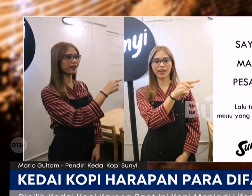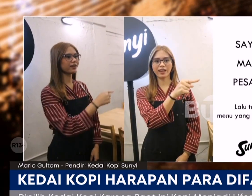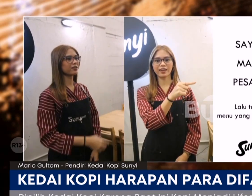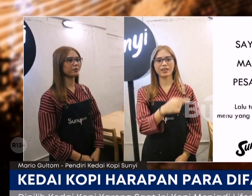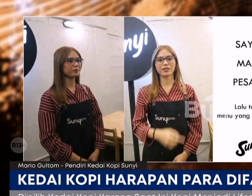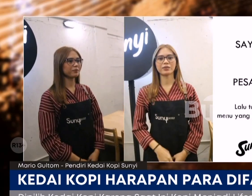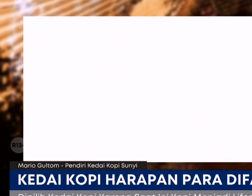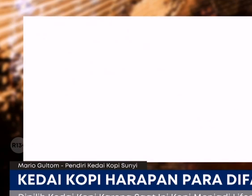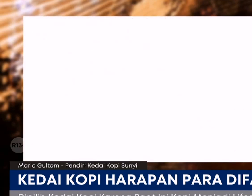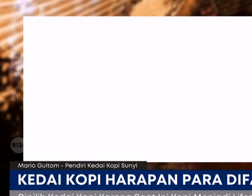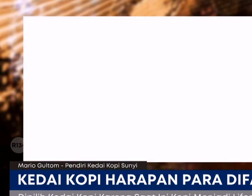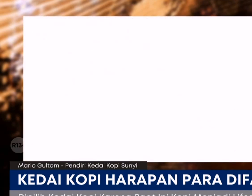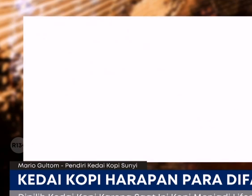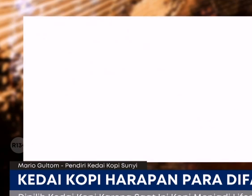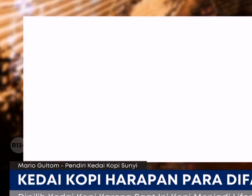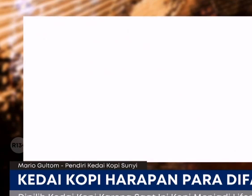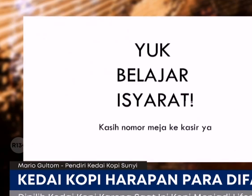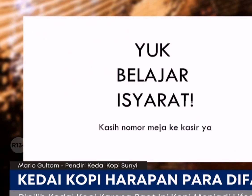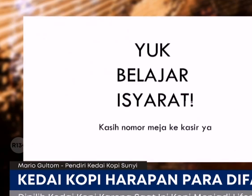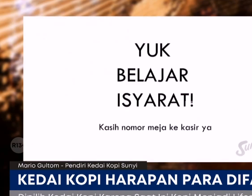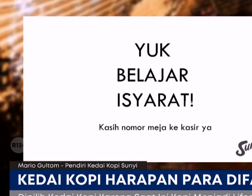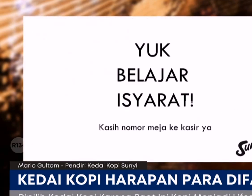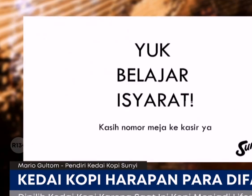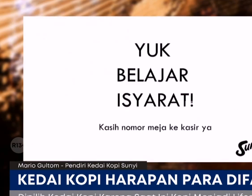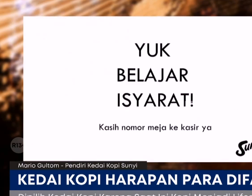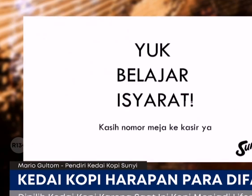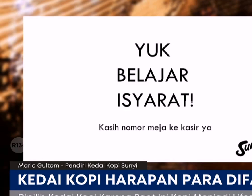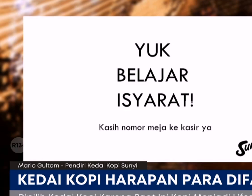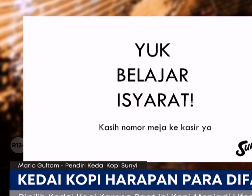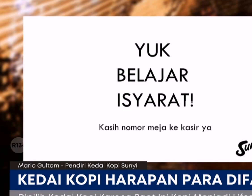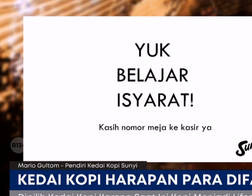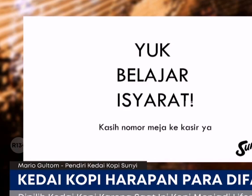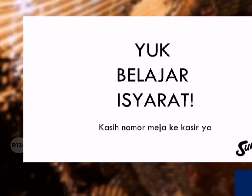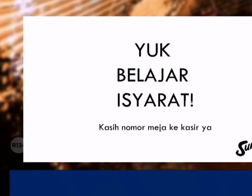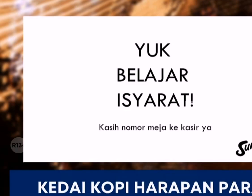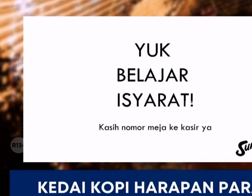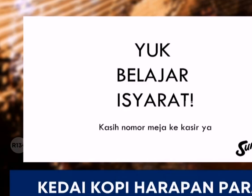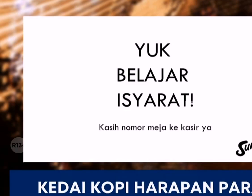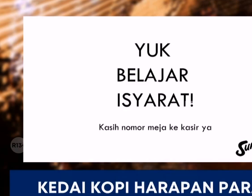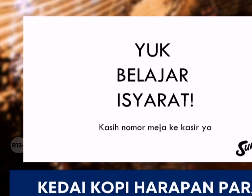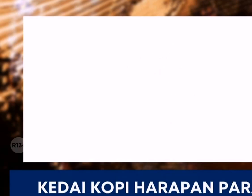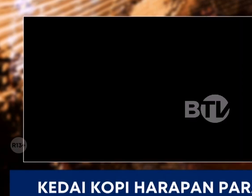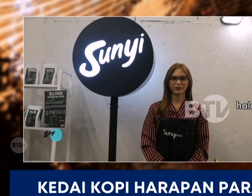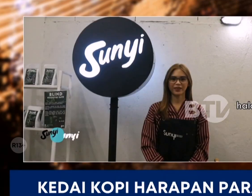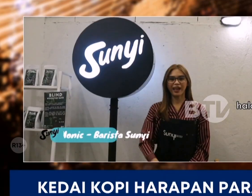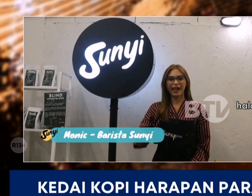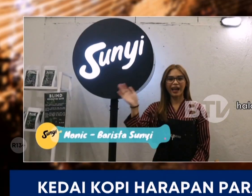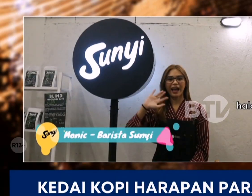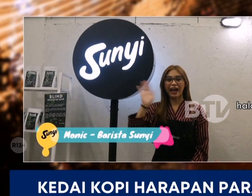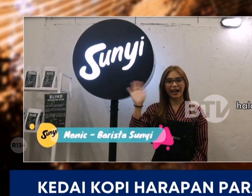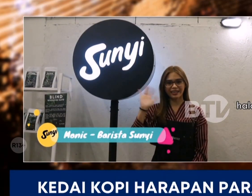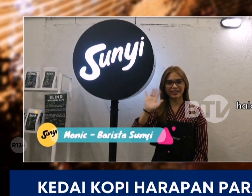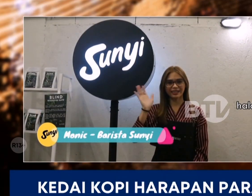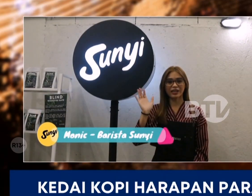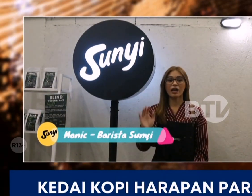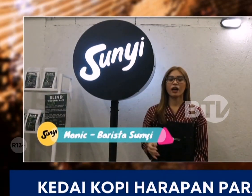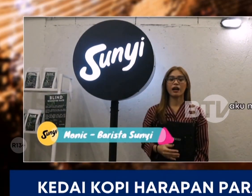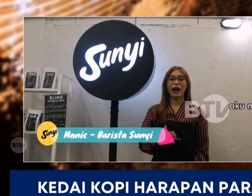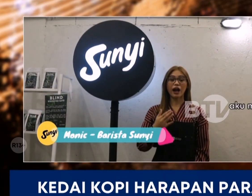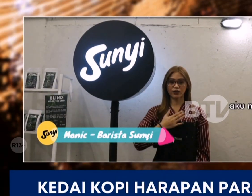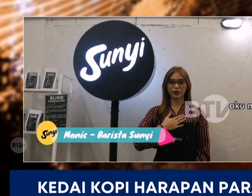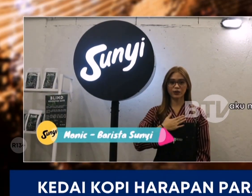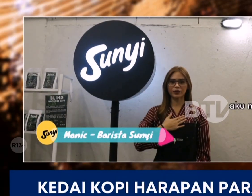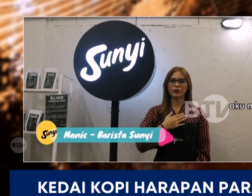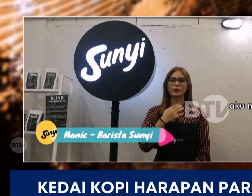difabel itu adalah orang-orang yang mungkin nggak sanggup. Nah, ini yang saya mau ubah nih. Saya pengen mengedukasi masyarakat bahwa sebenarnya kita sesama